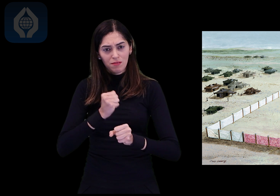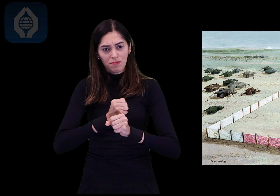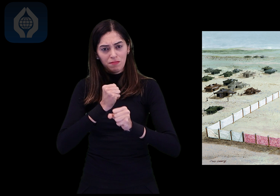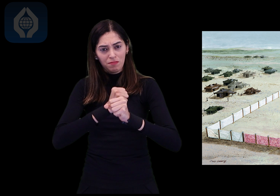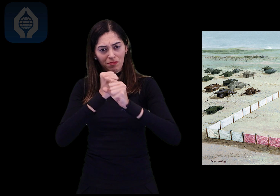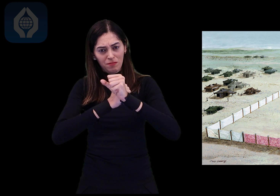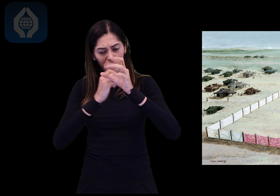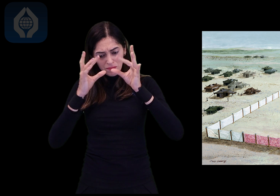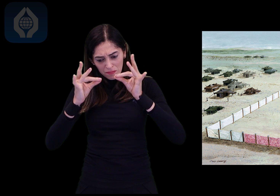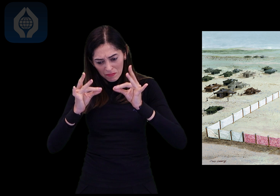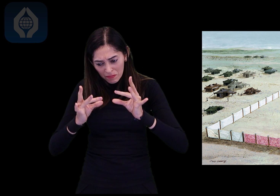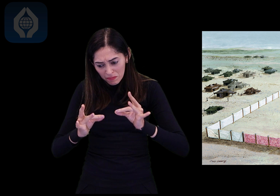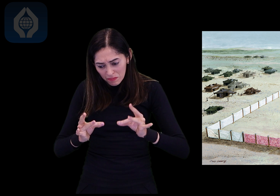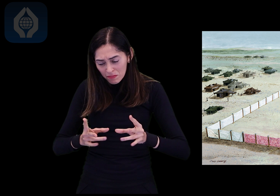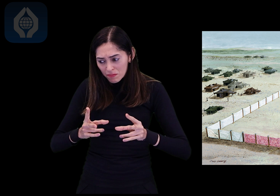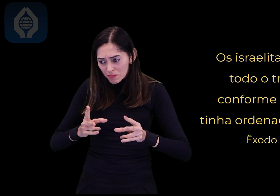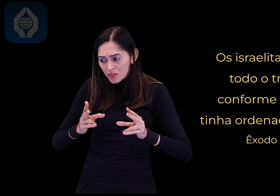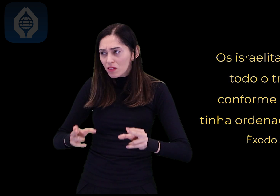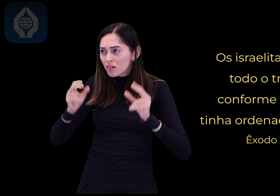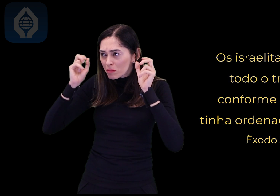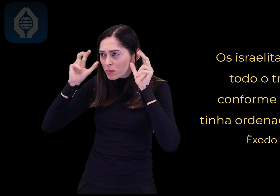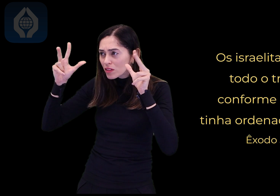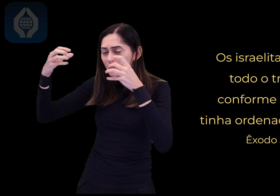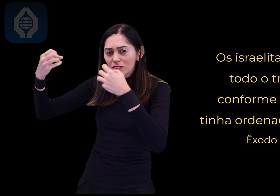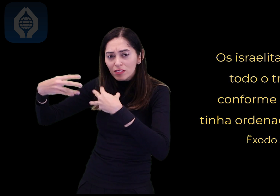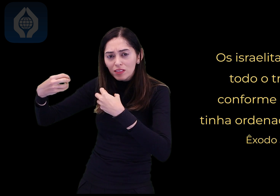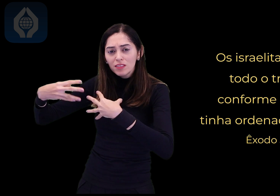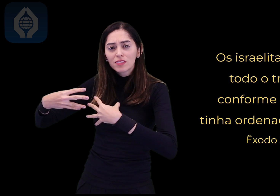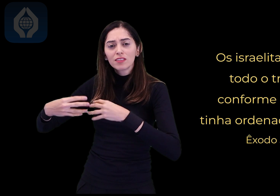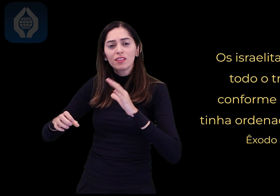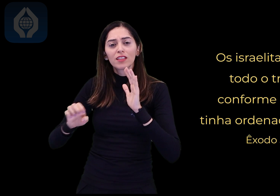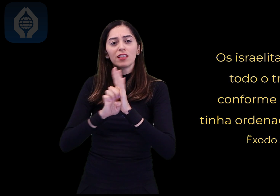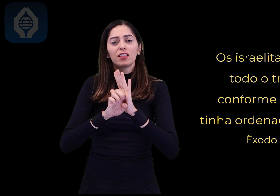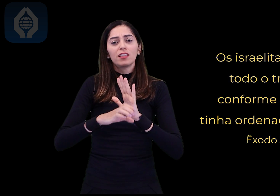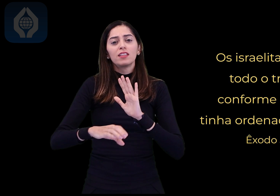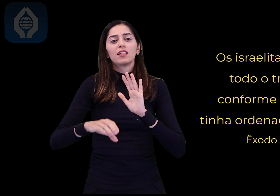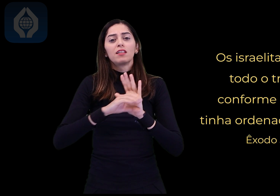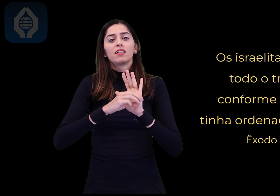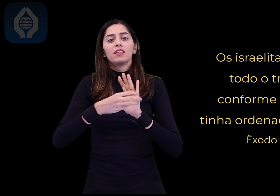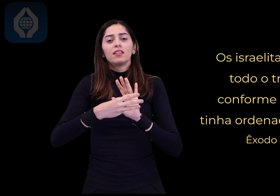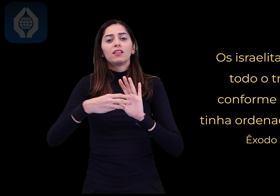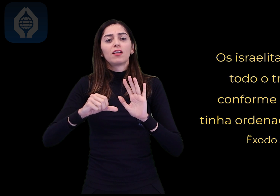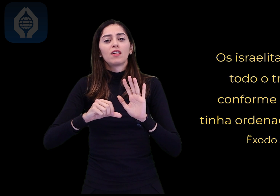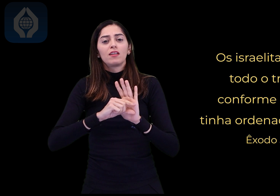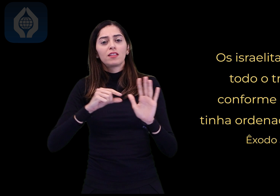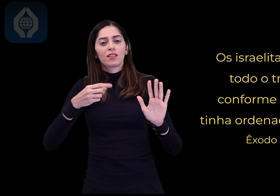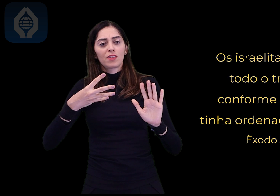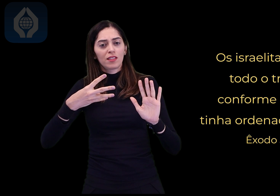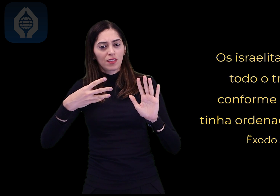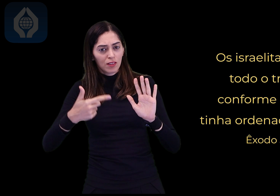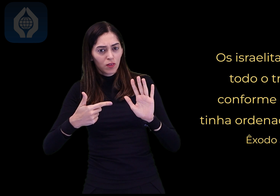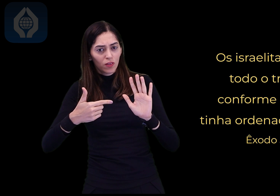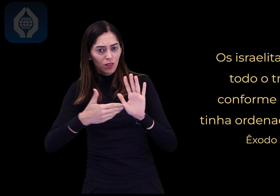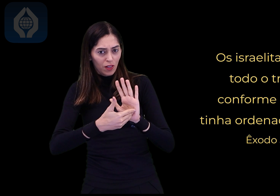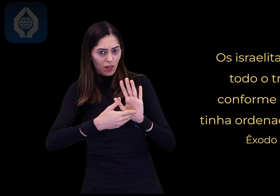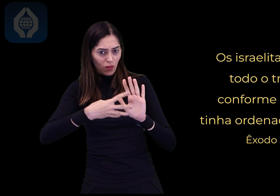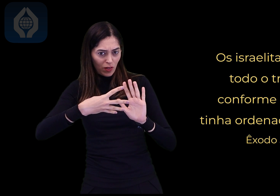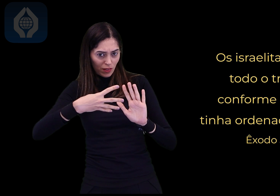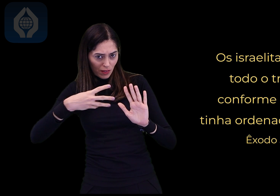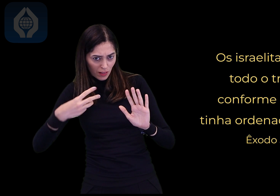ele tinha instruído a Moisés. Em Êxodo 39, 42 e 43 e no 17